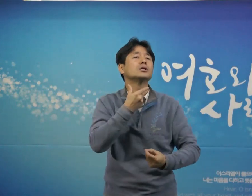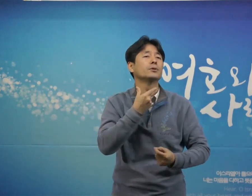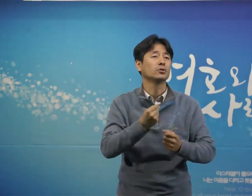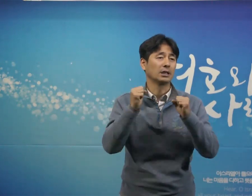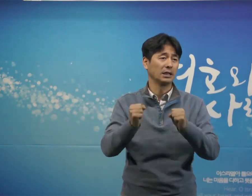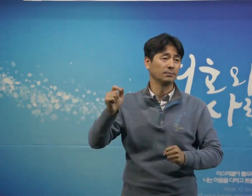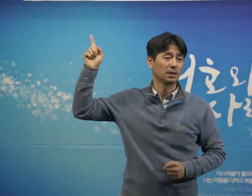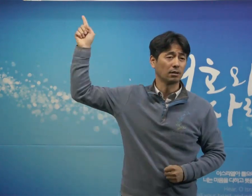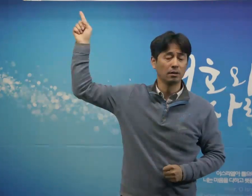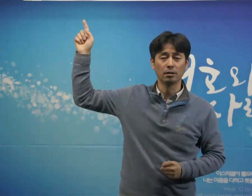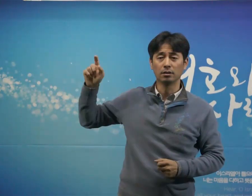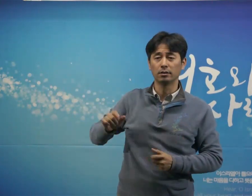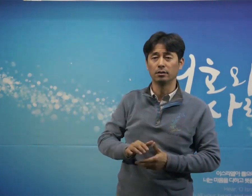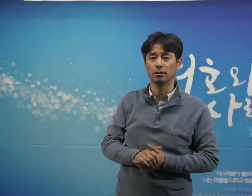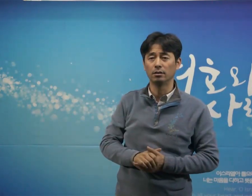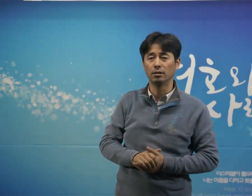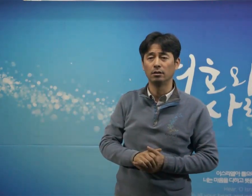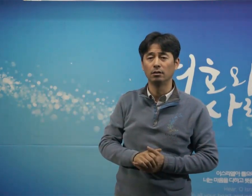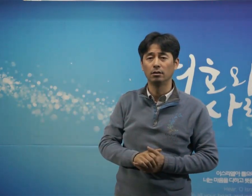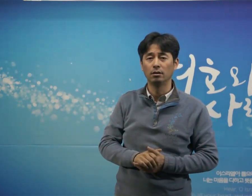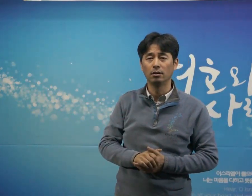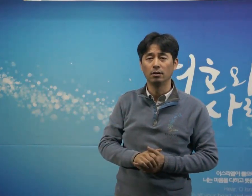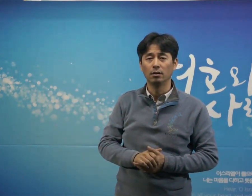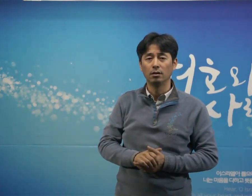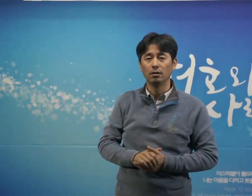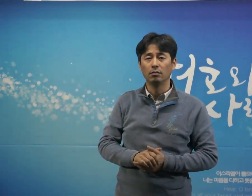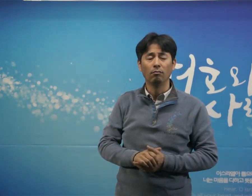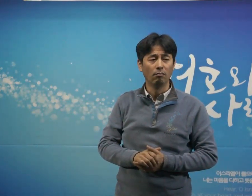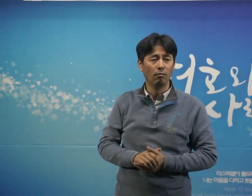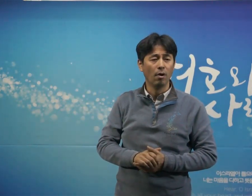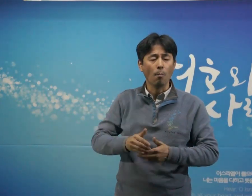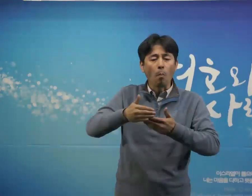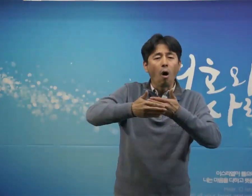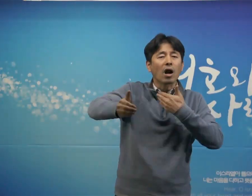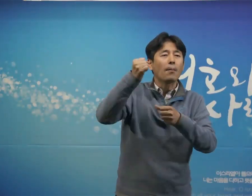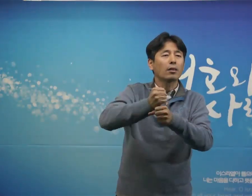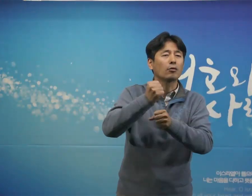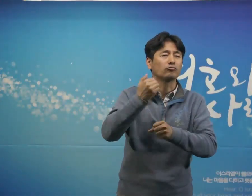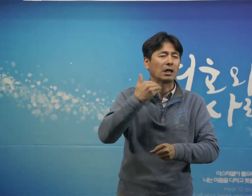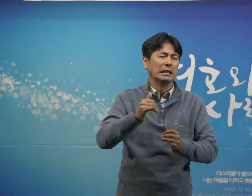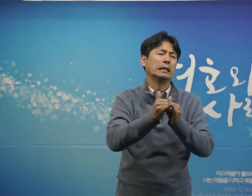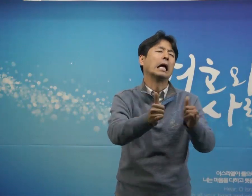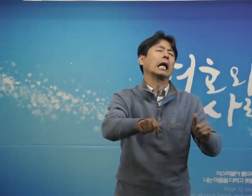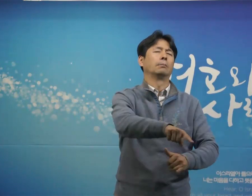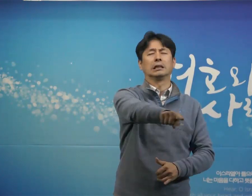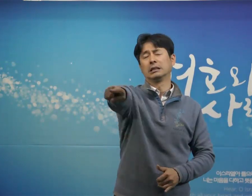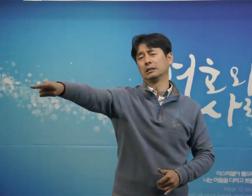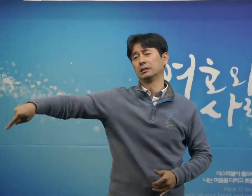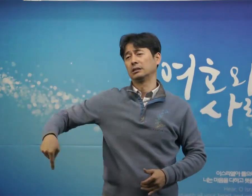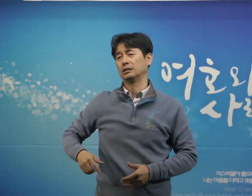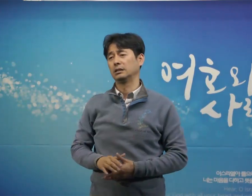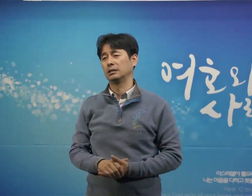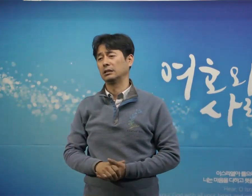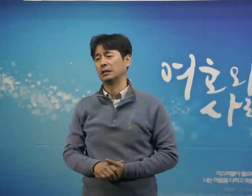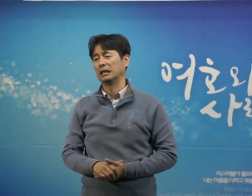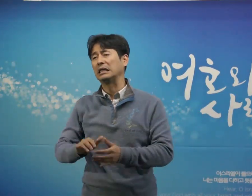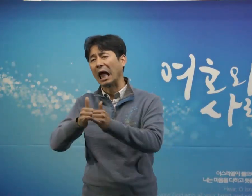하나님은 오히려 이스라엘과 더욱더 가까이 친밀하게 지내기를 원하십니다. 멀어지게 만든 사람은 바로